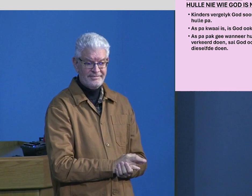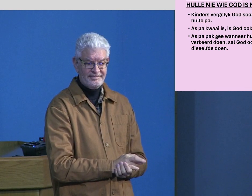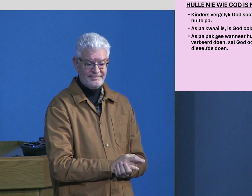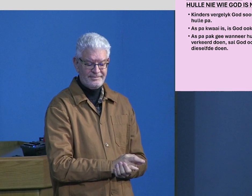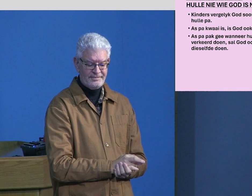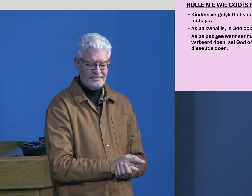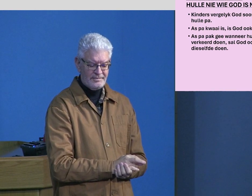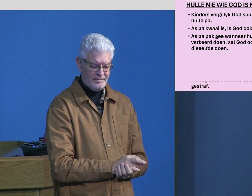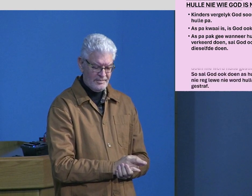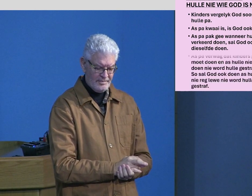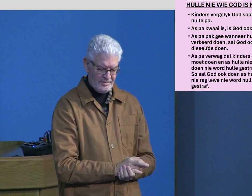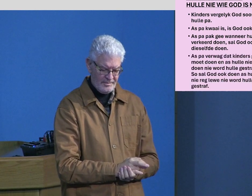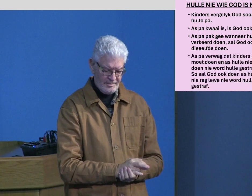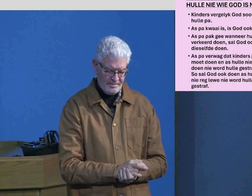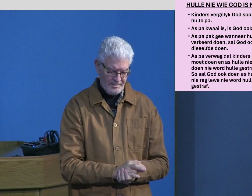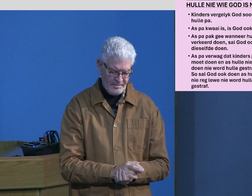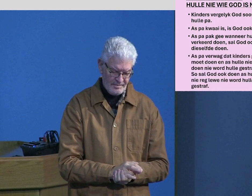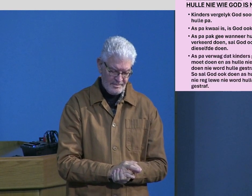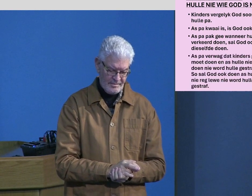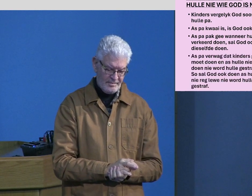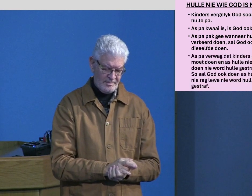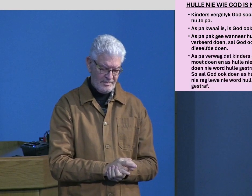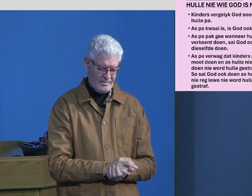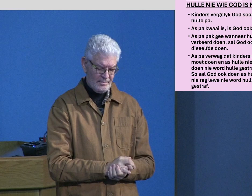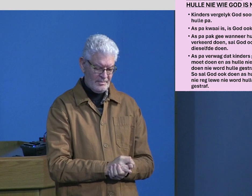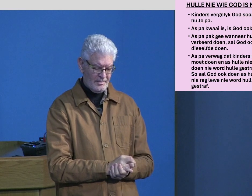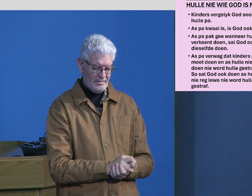hemelse Vader sal my ook dan so straf.